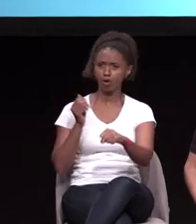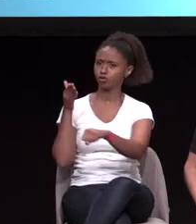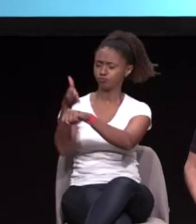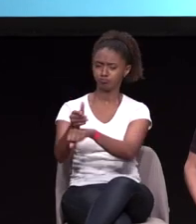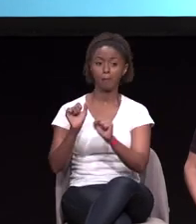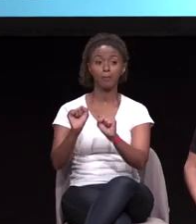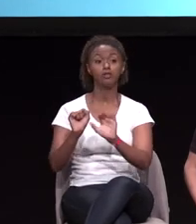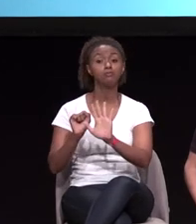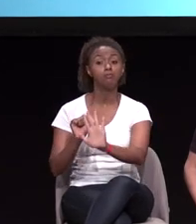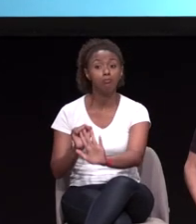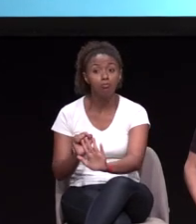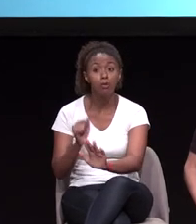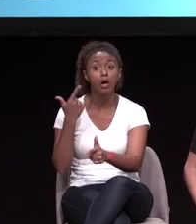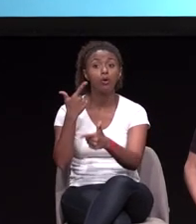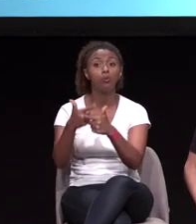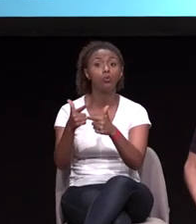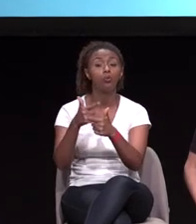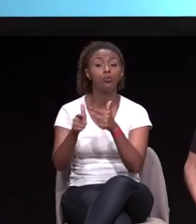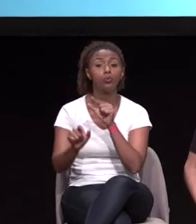somente